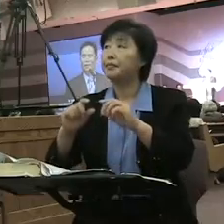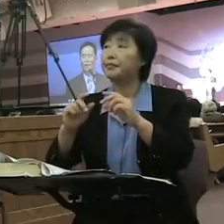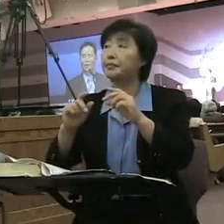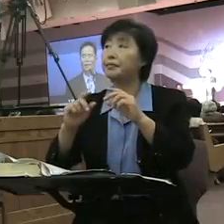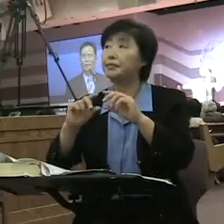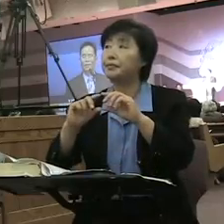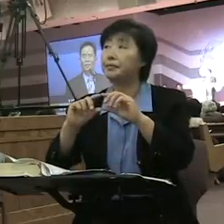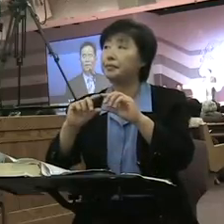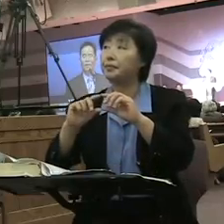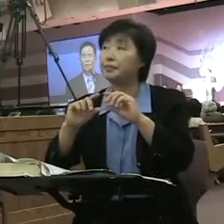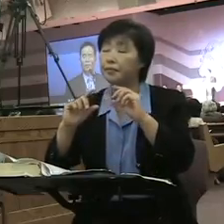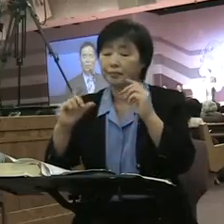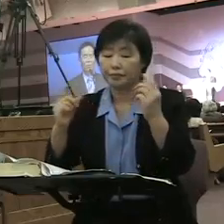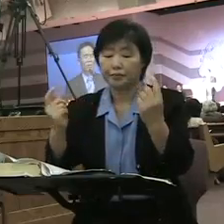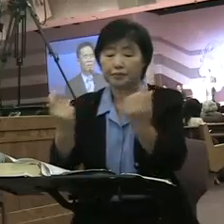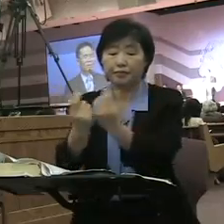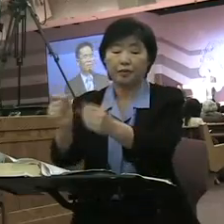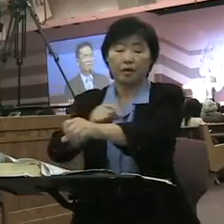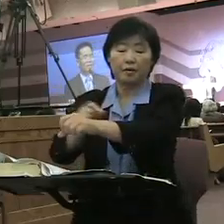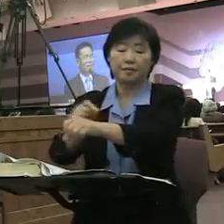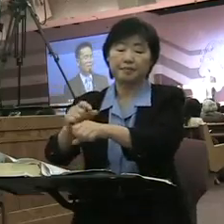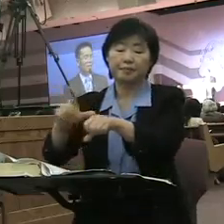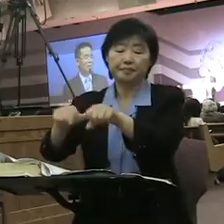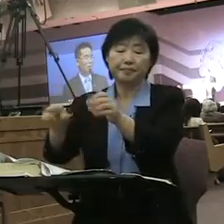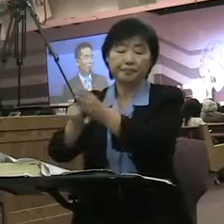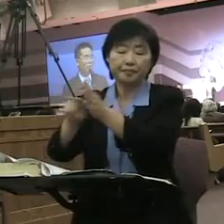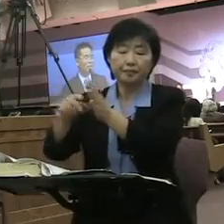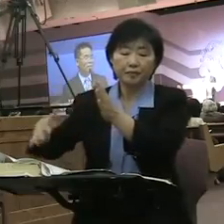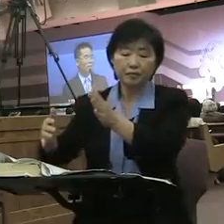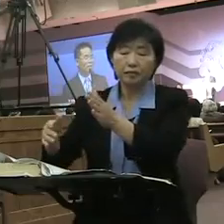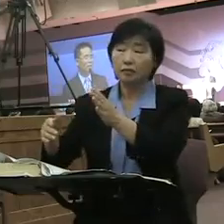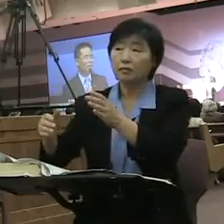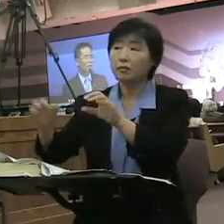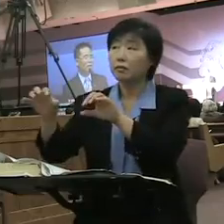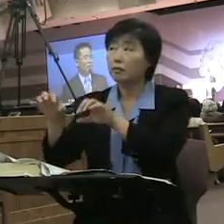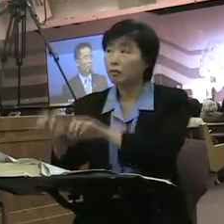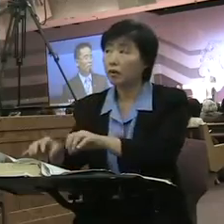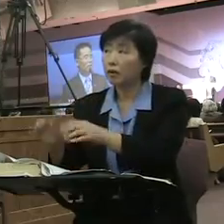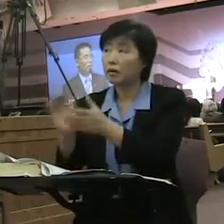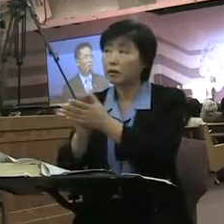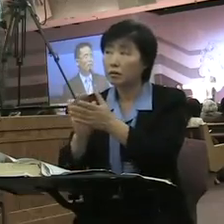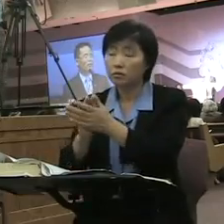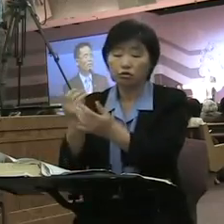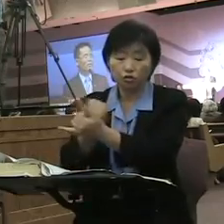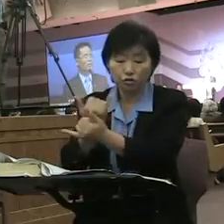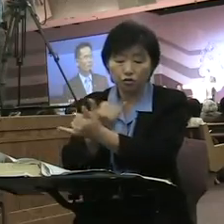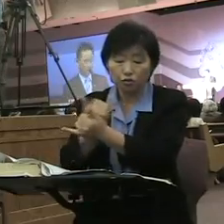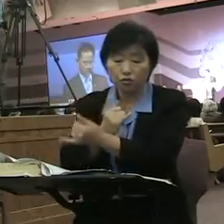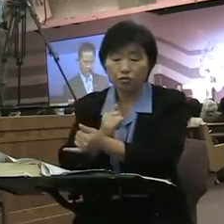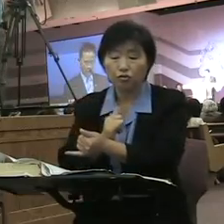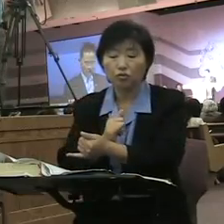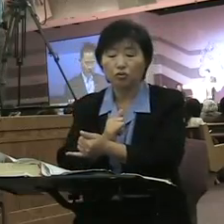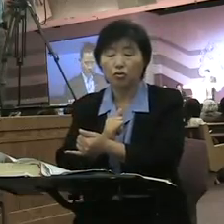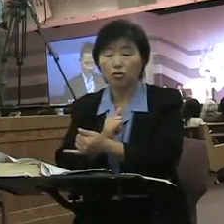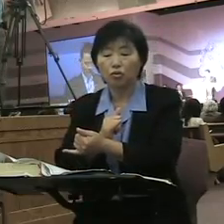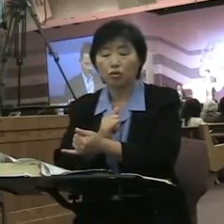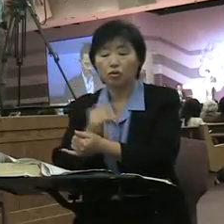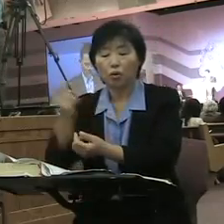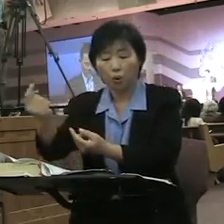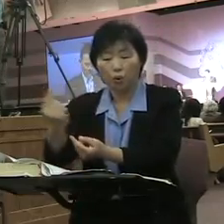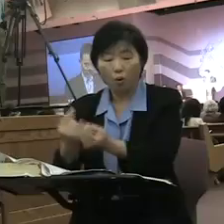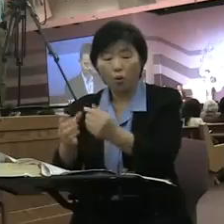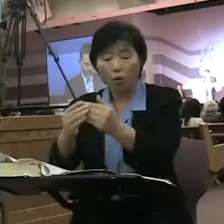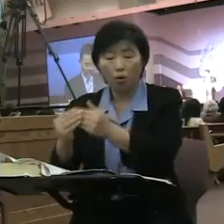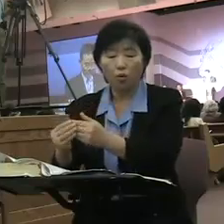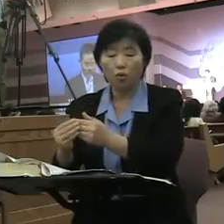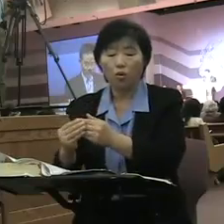일입니다. 특별히 이번 기회를 통해서 믿지 않으시는 이웃들, 친지들, 가족들 꼭 데려오셔서